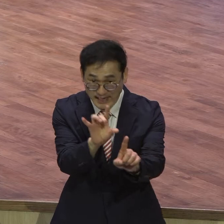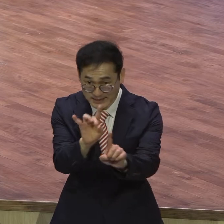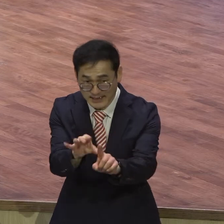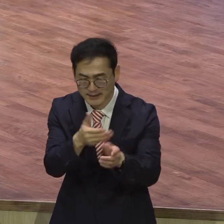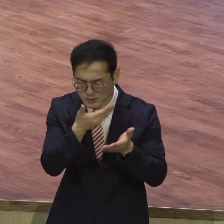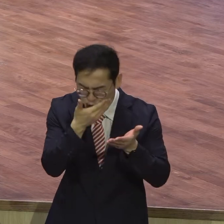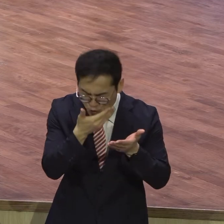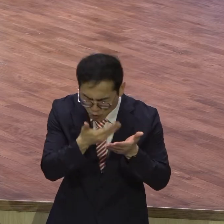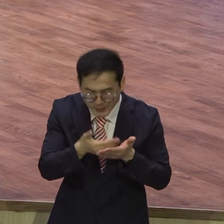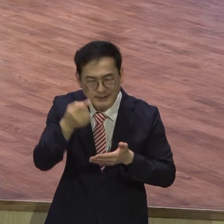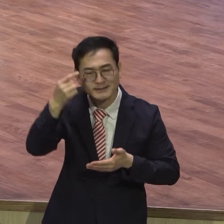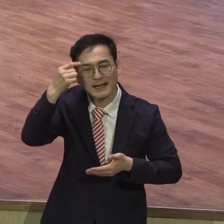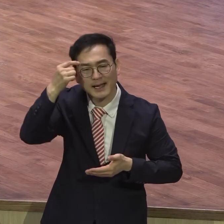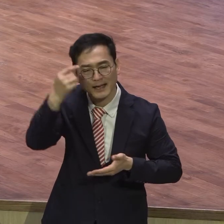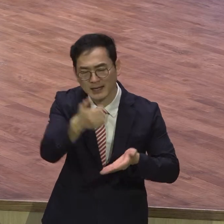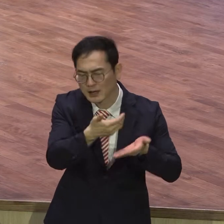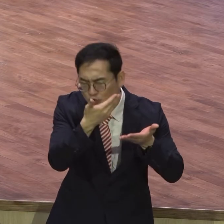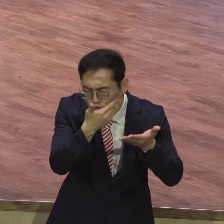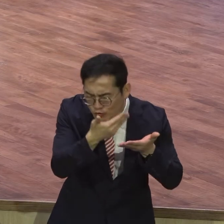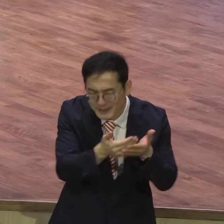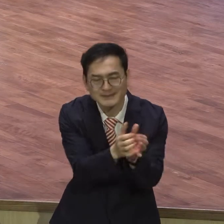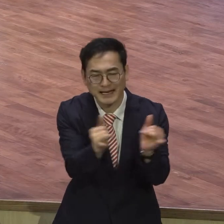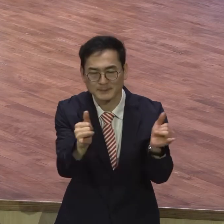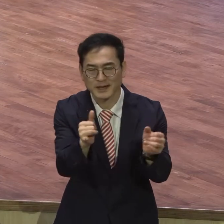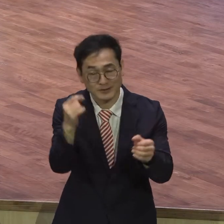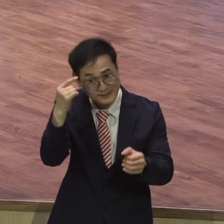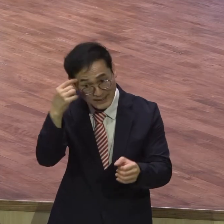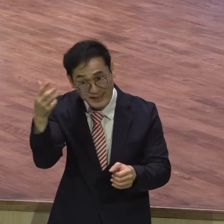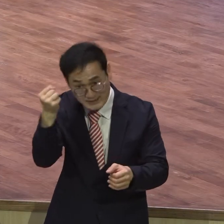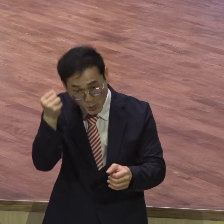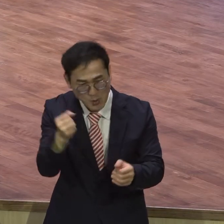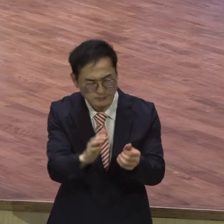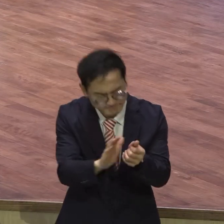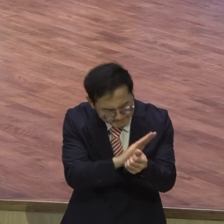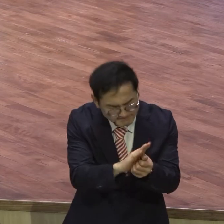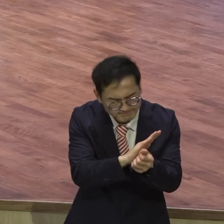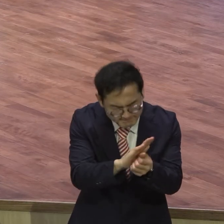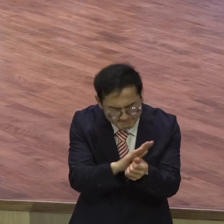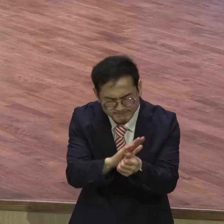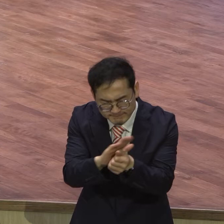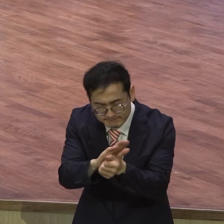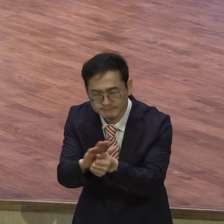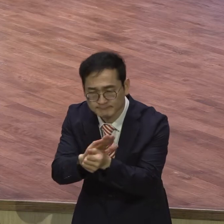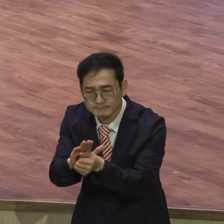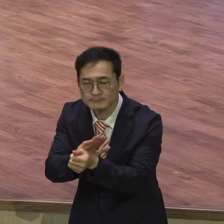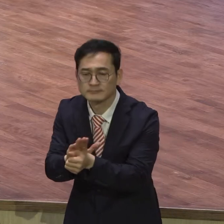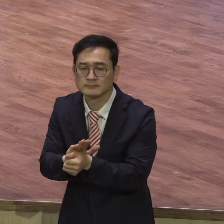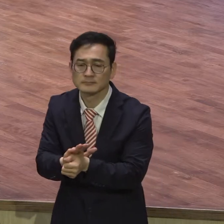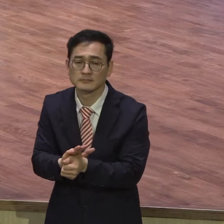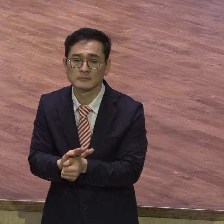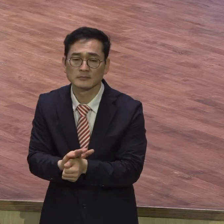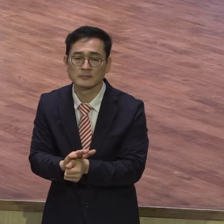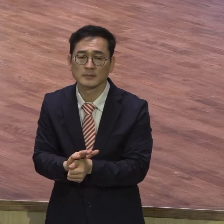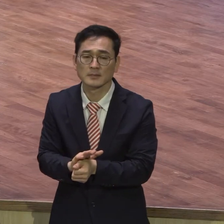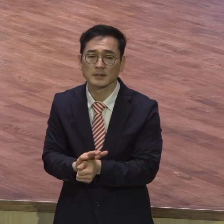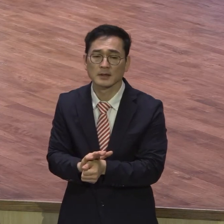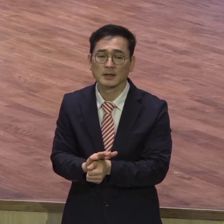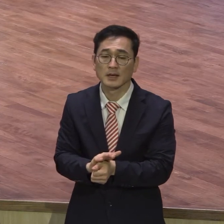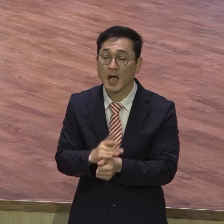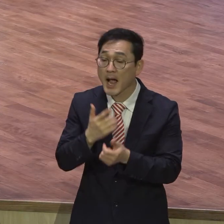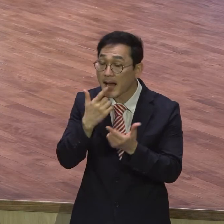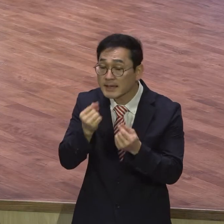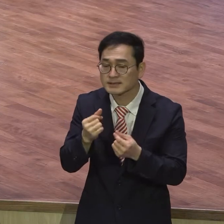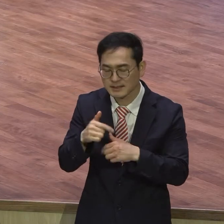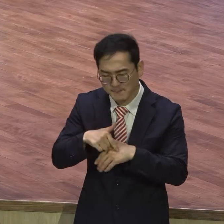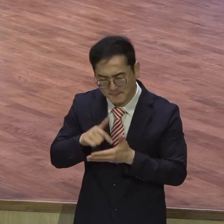소중하고 고귀한 존재라는 사실을 그렇게 생각을 해야